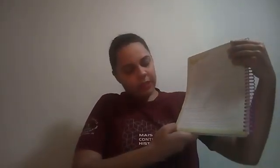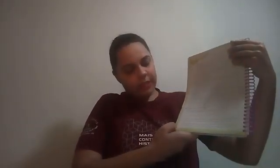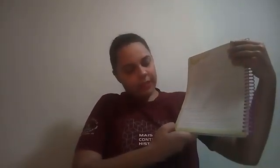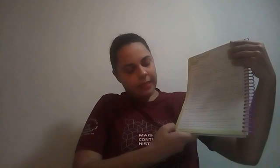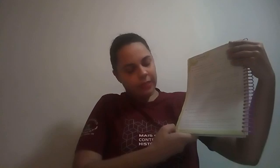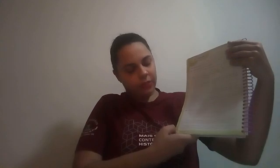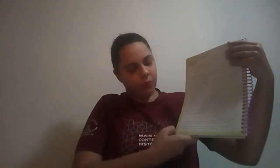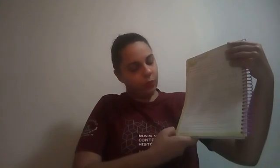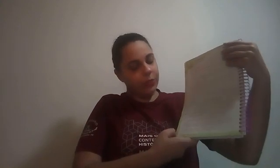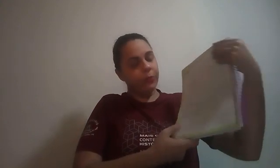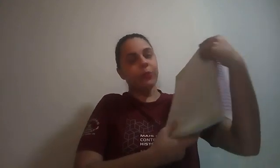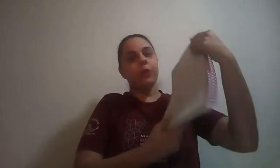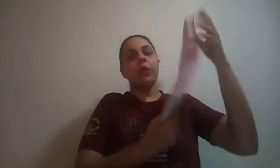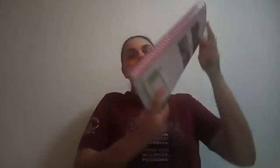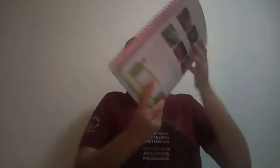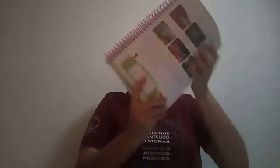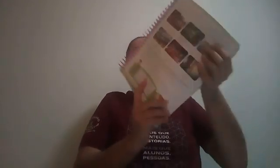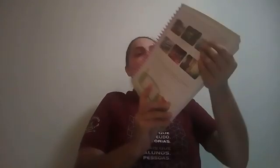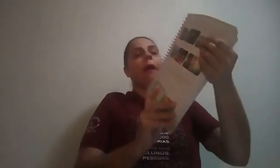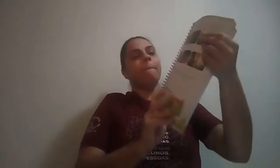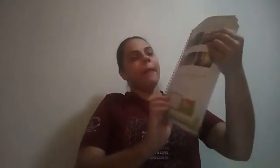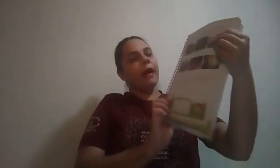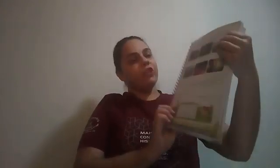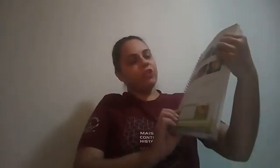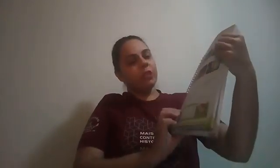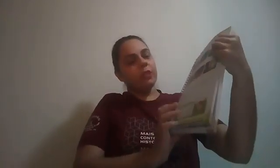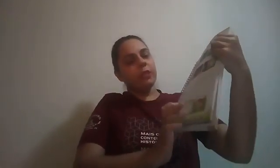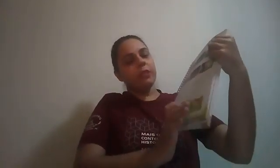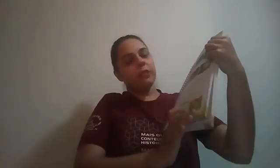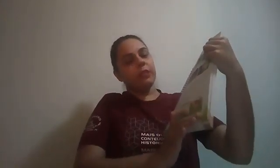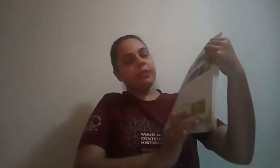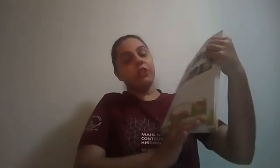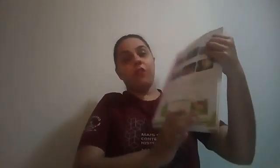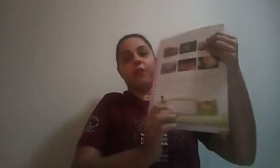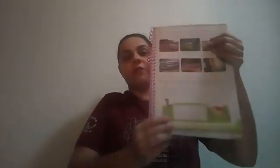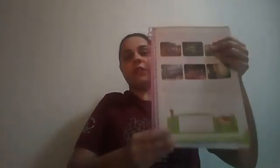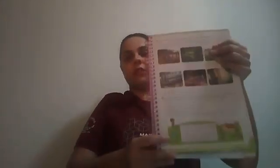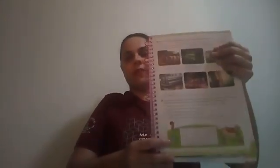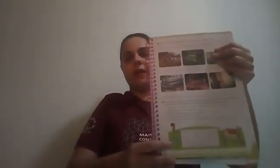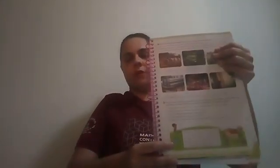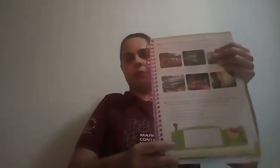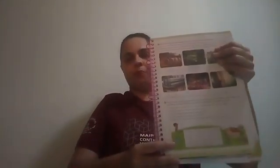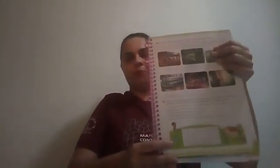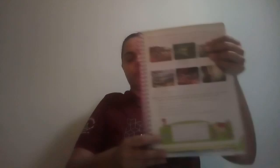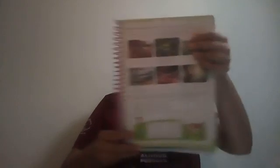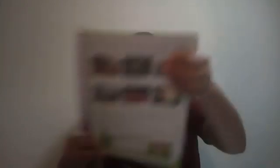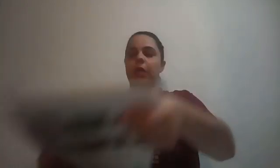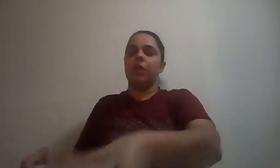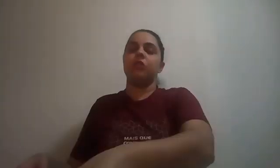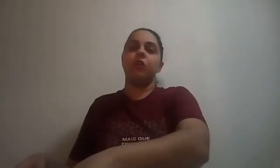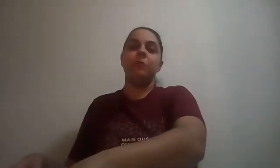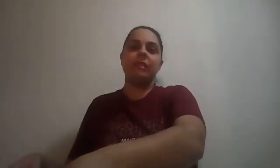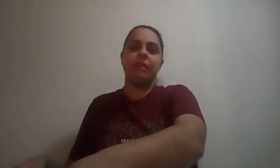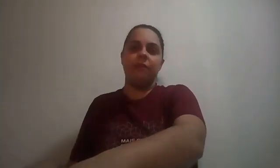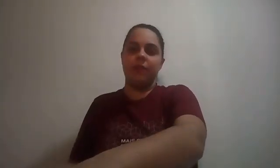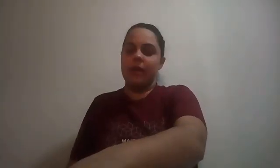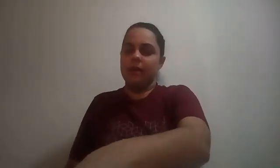18 e a página 19 que vocês farão. Sobre essa atividade